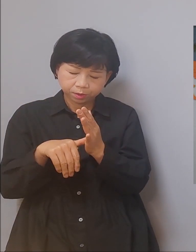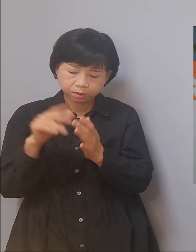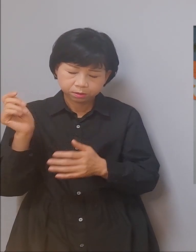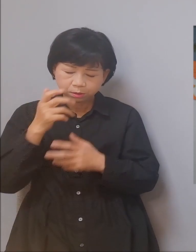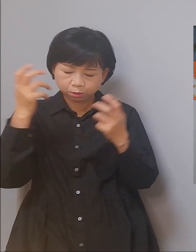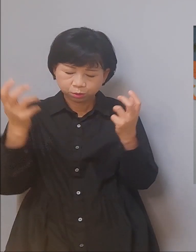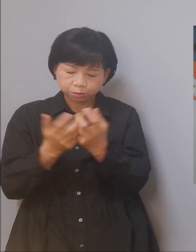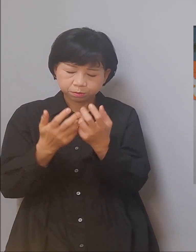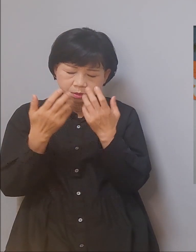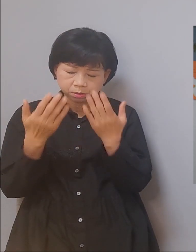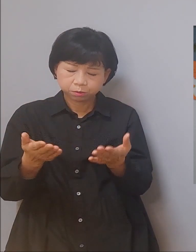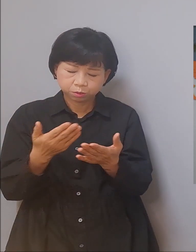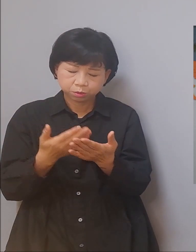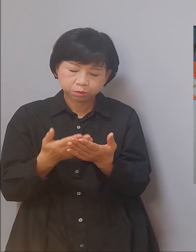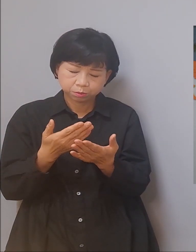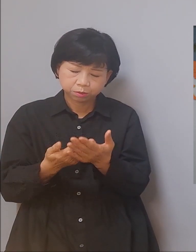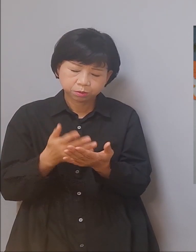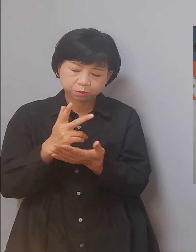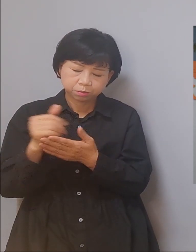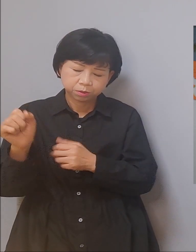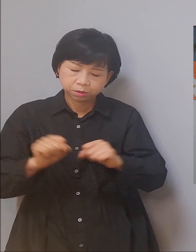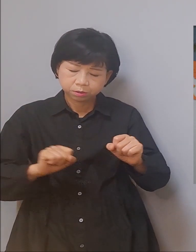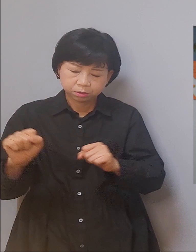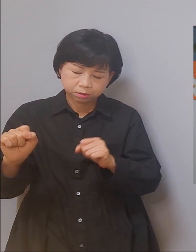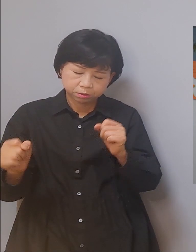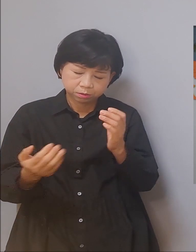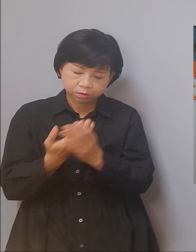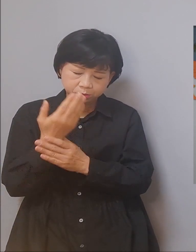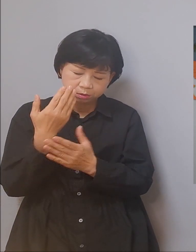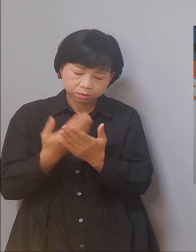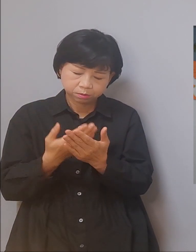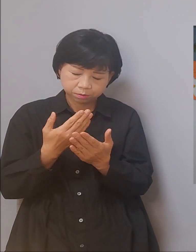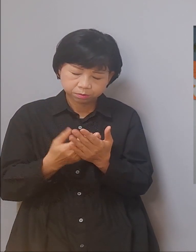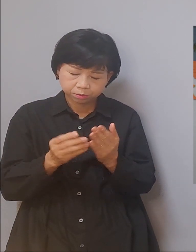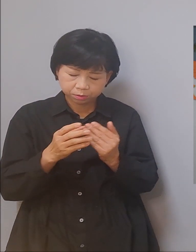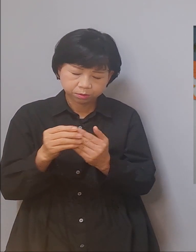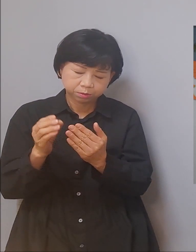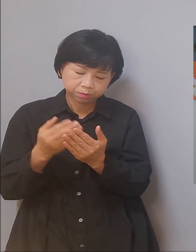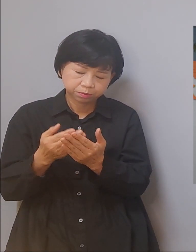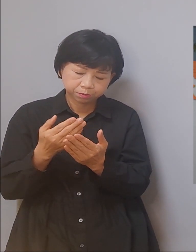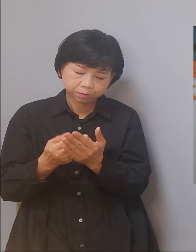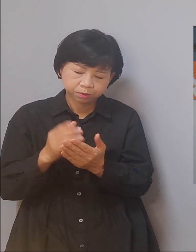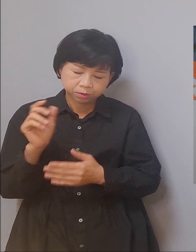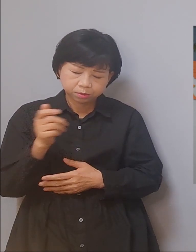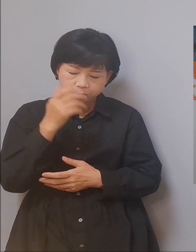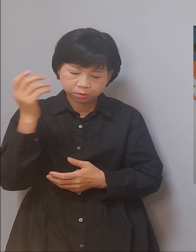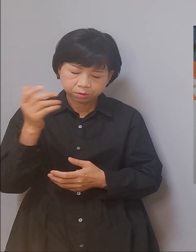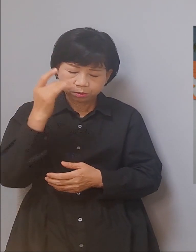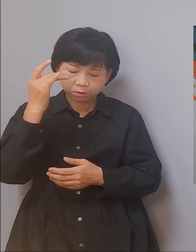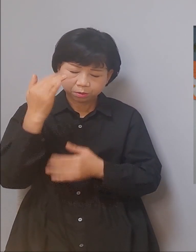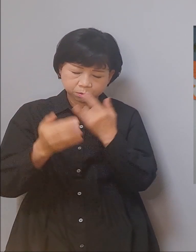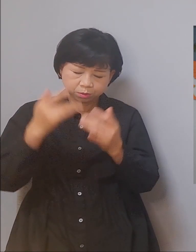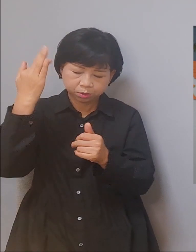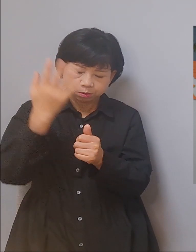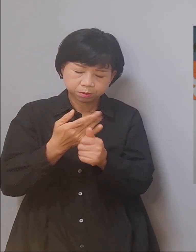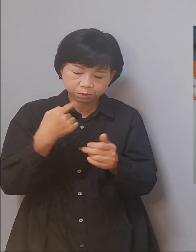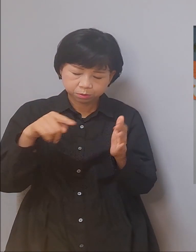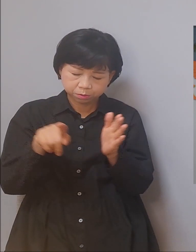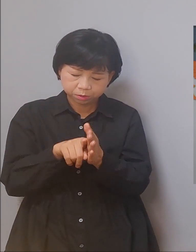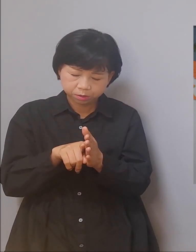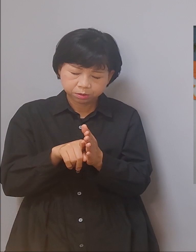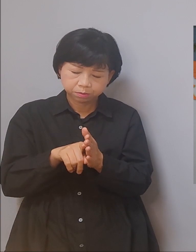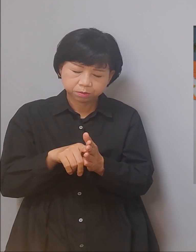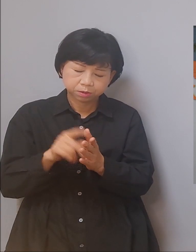성령 충만함으로 주님의 역사가 이루어질 수 있도록 인도하여 주시옵소서. 성령의 불이 임할 줄 믿습니다.